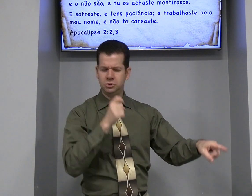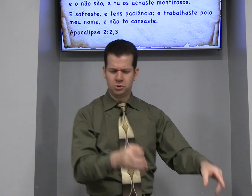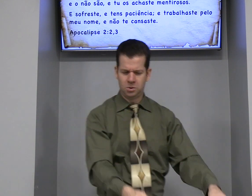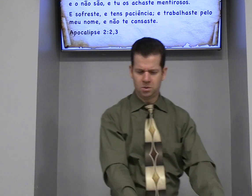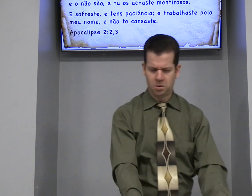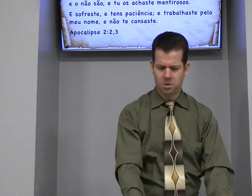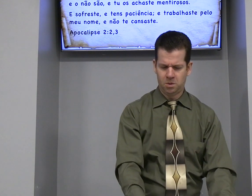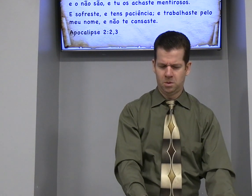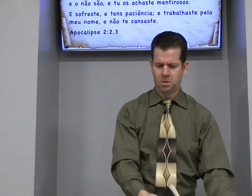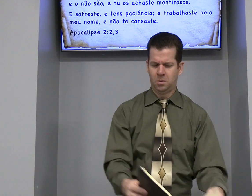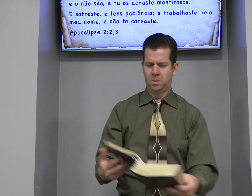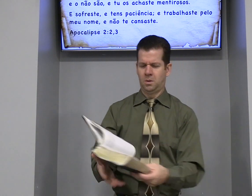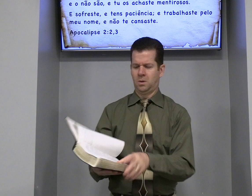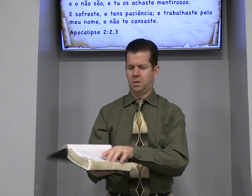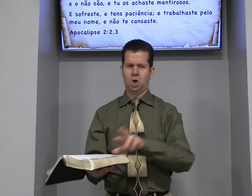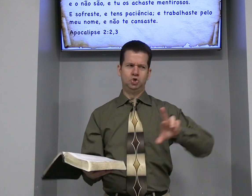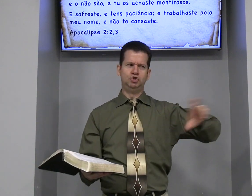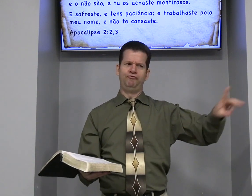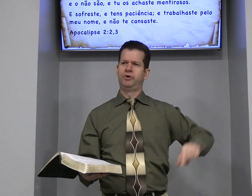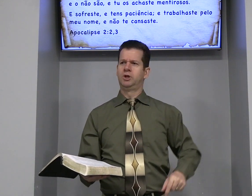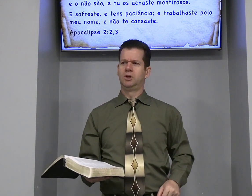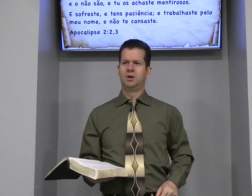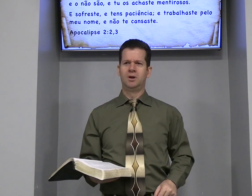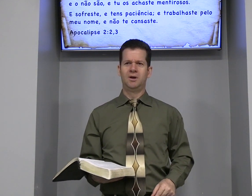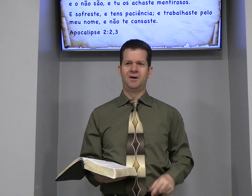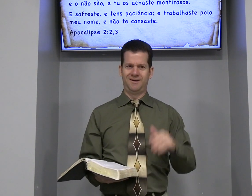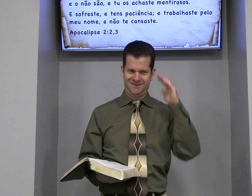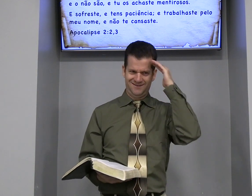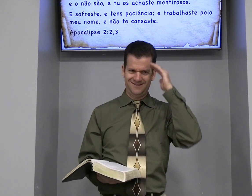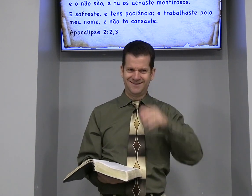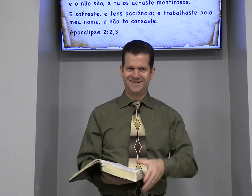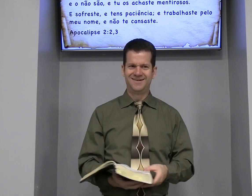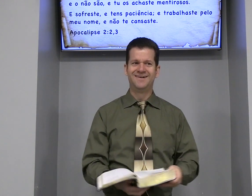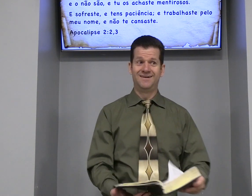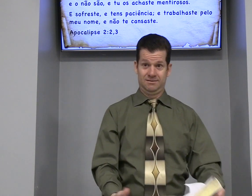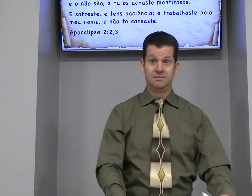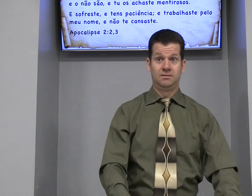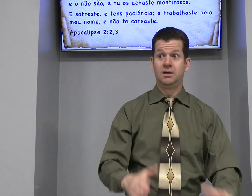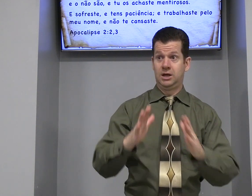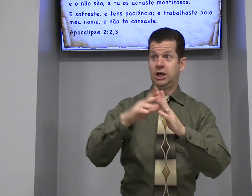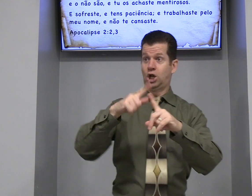Não. Que eles estão mentindo muito.